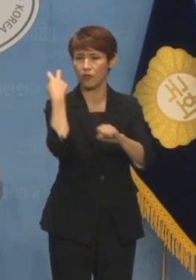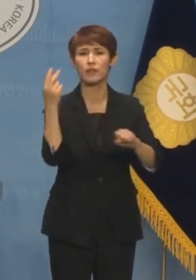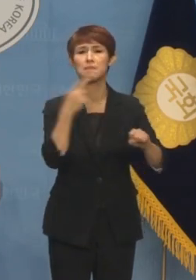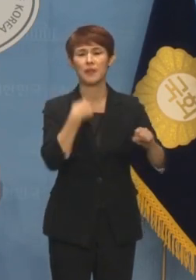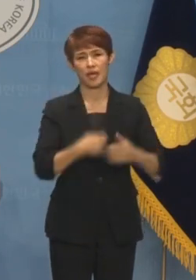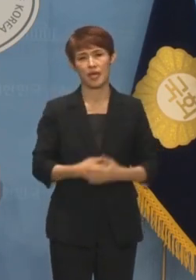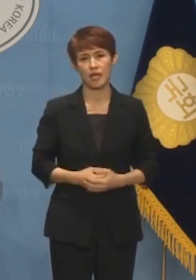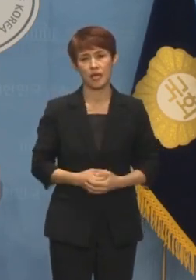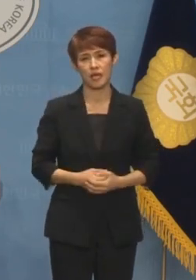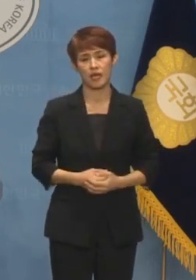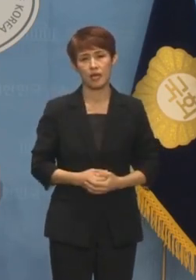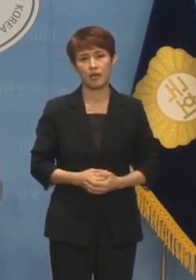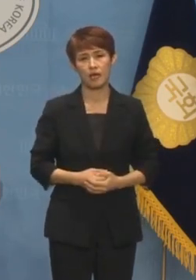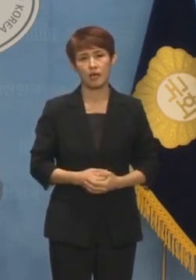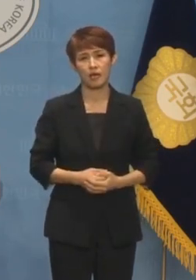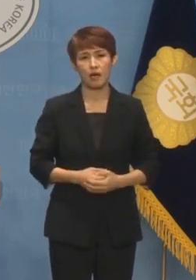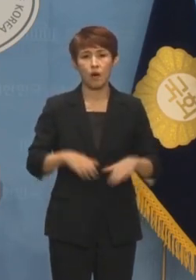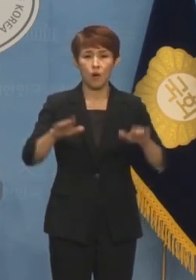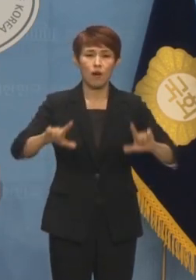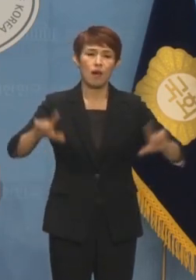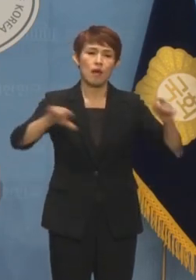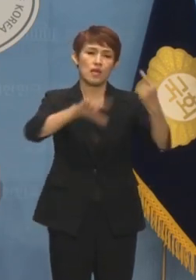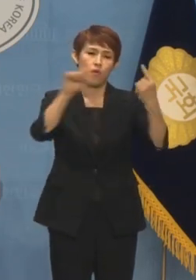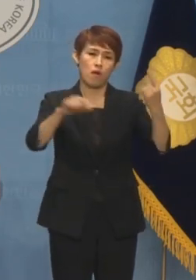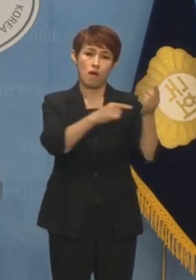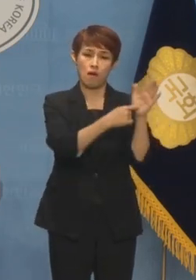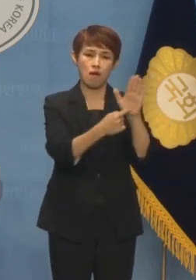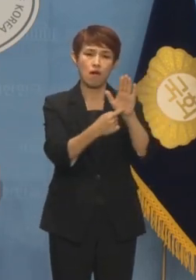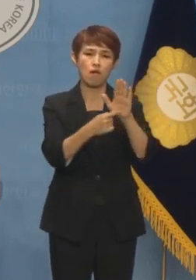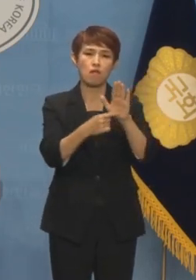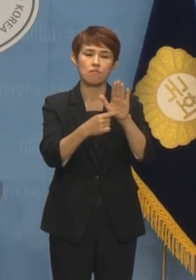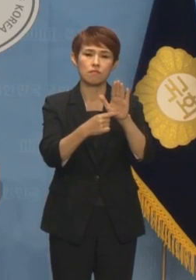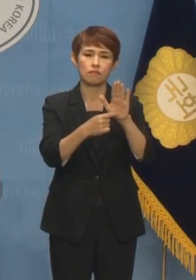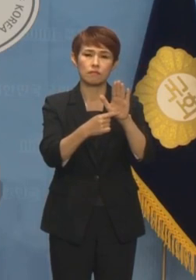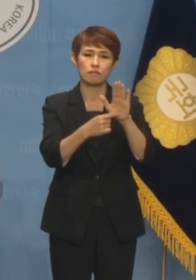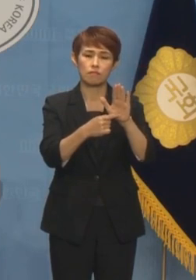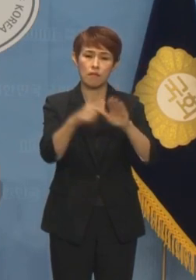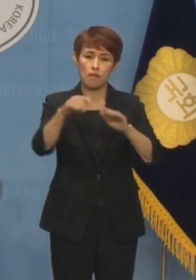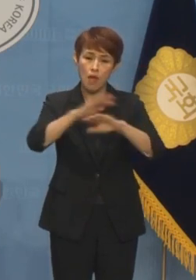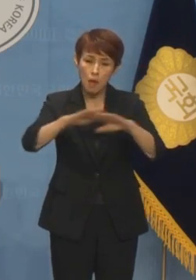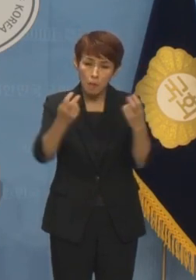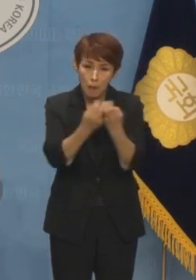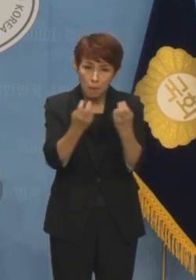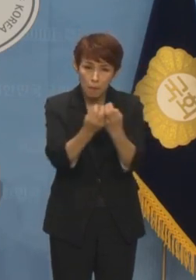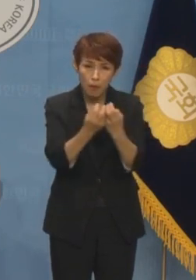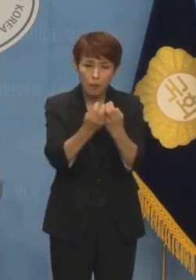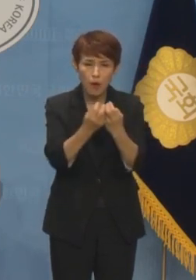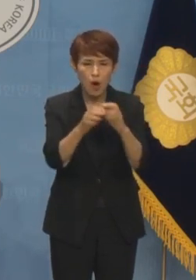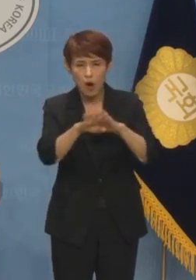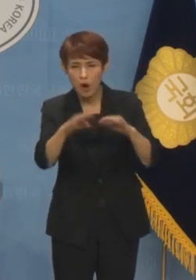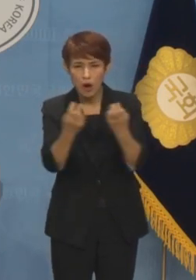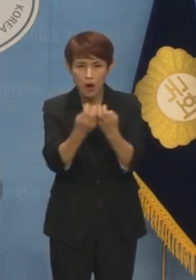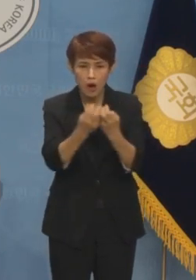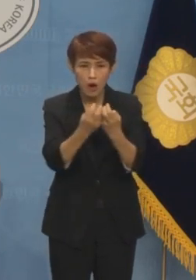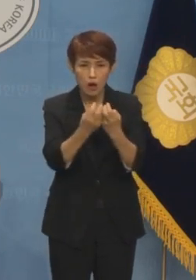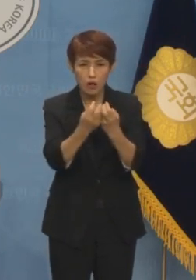않았습니다. 올해 1월 발표한 종합대책이 아직 잉크도 마르기 전입니다.